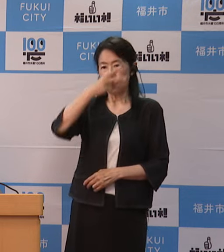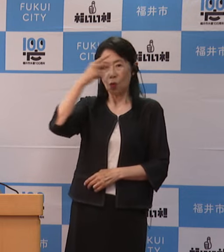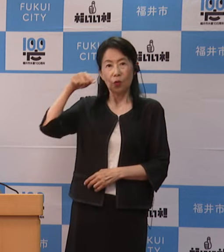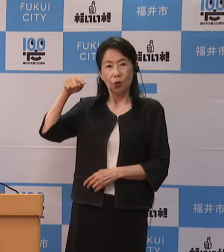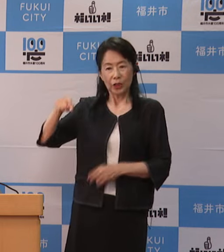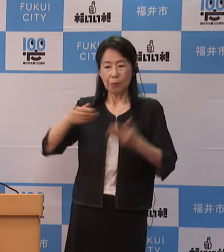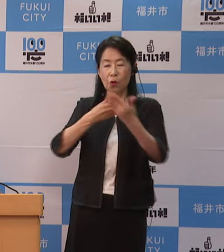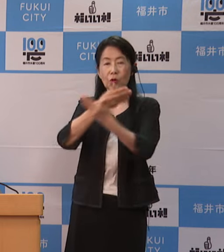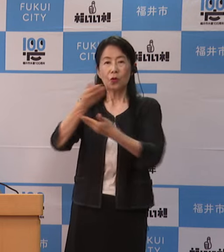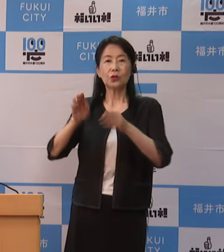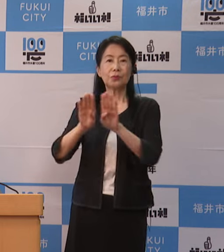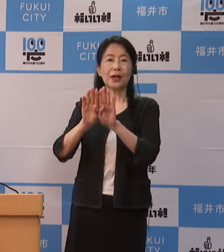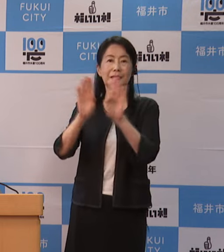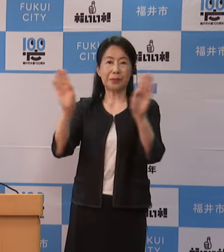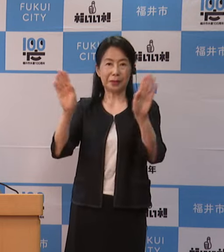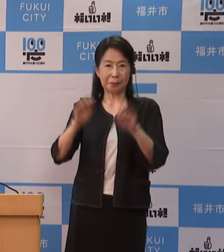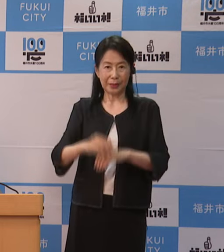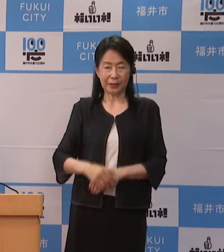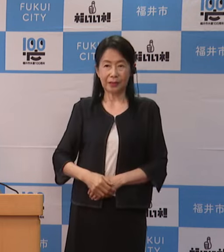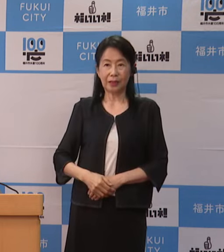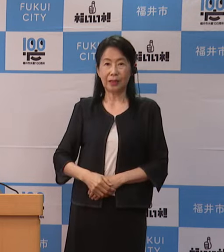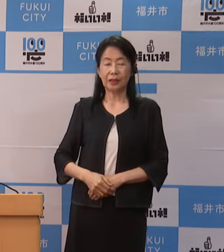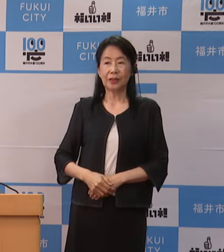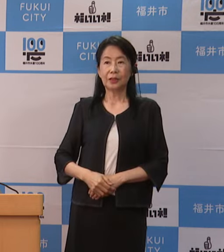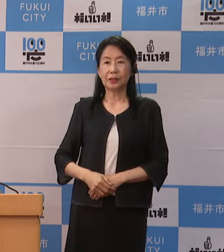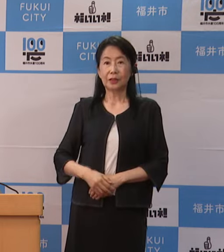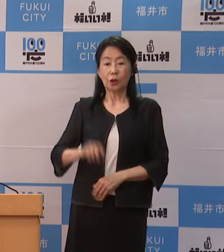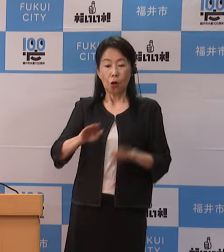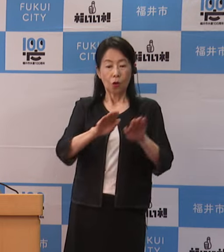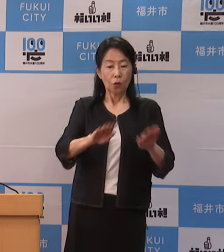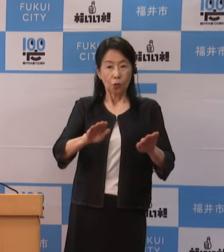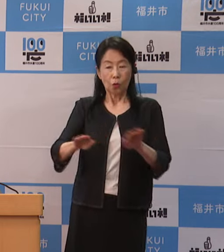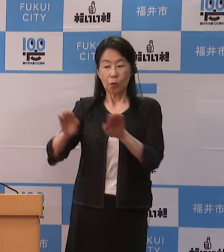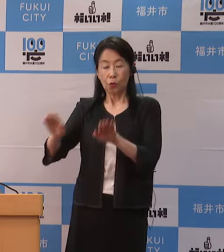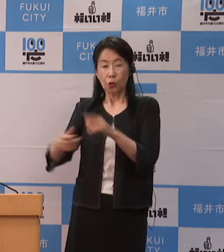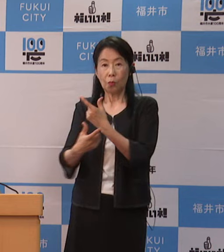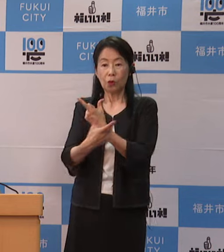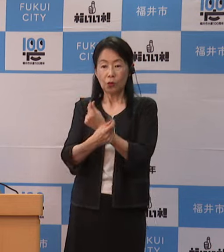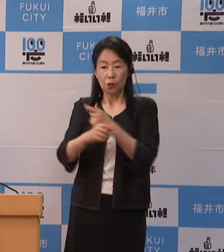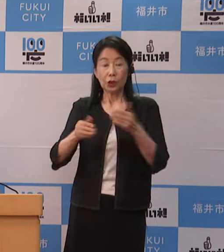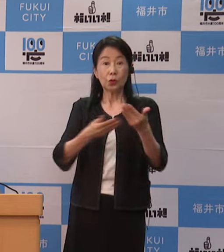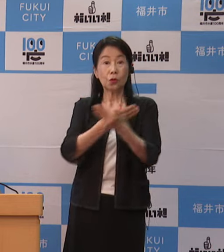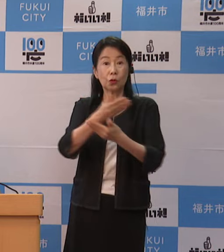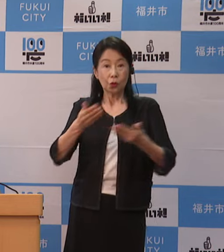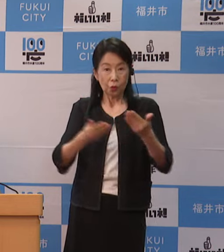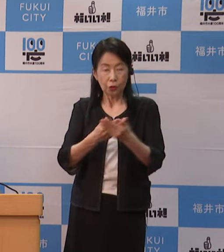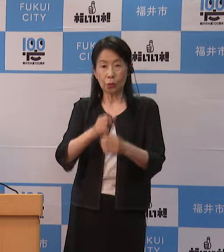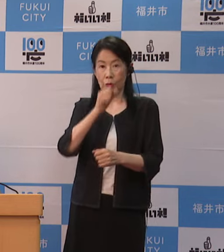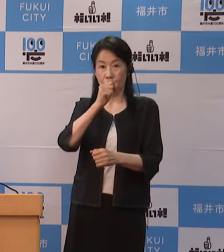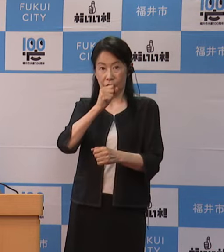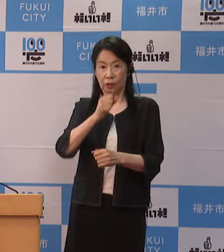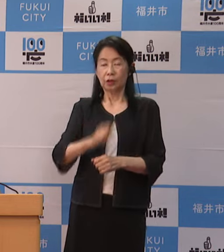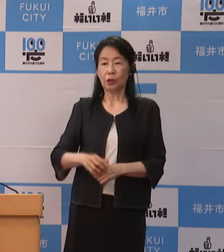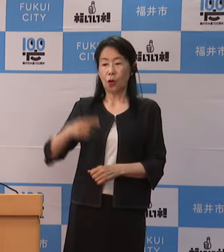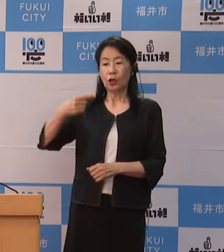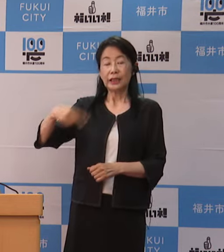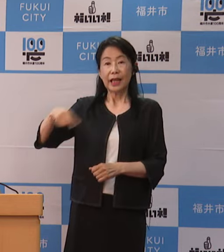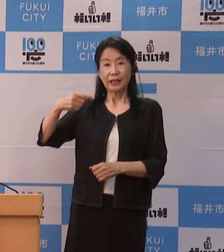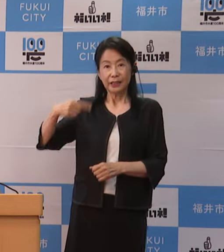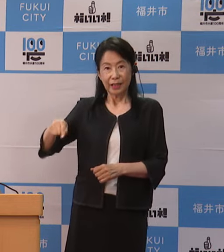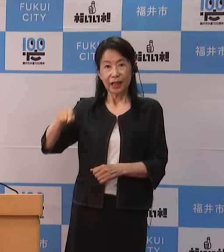か、そういったことを始めておりますが、私は子どもさんの交流とともにですね、向こうで話したんですけども、先生